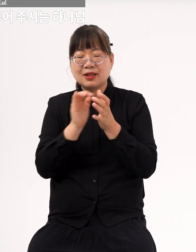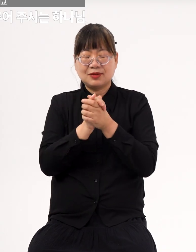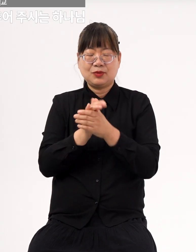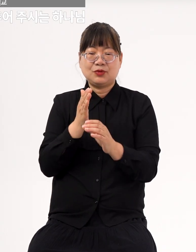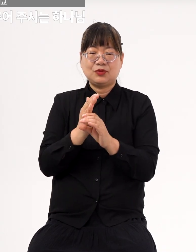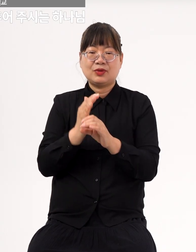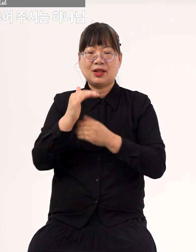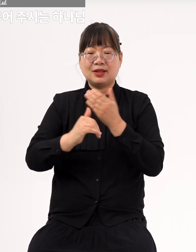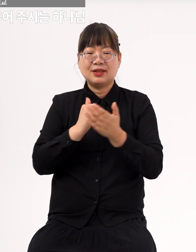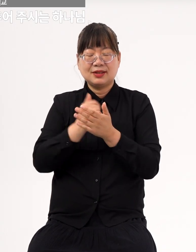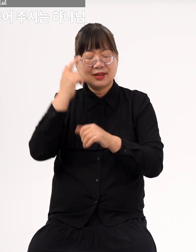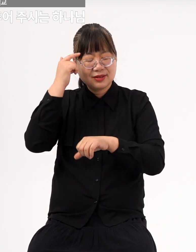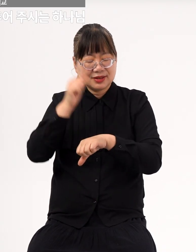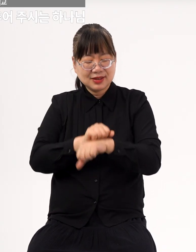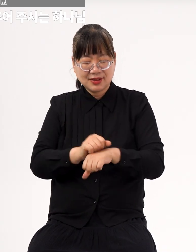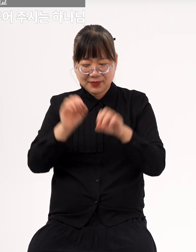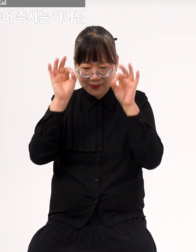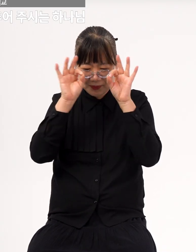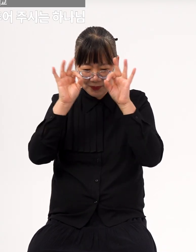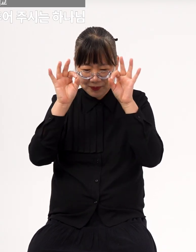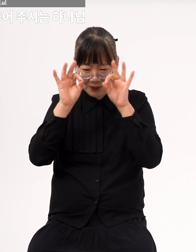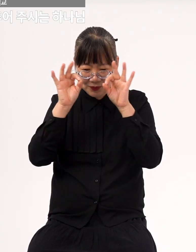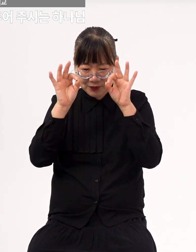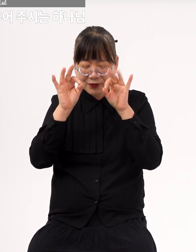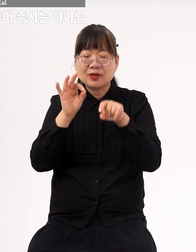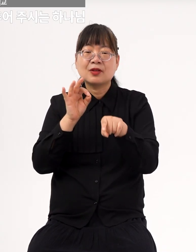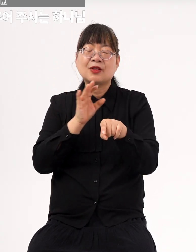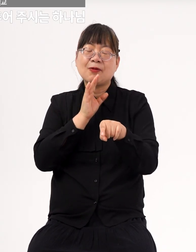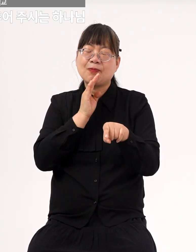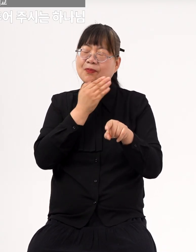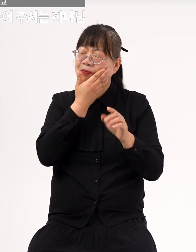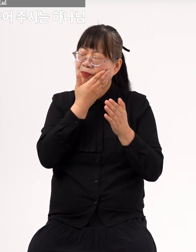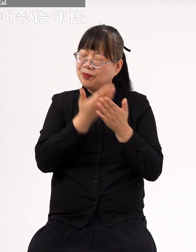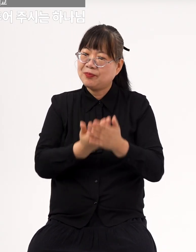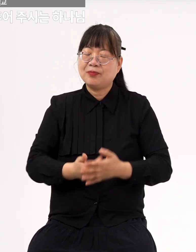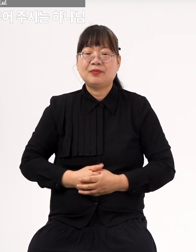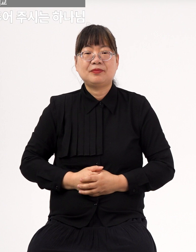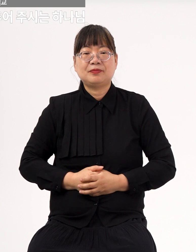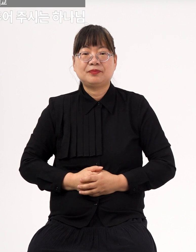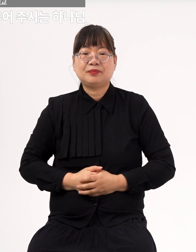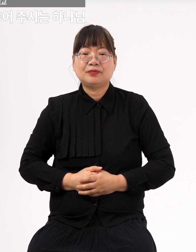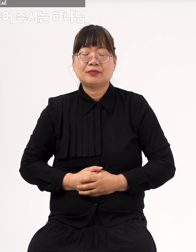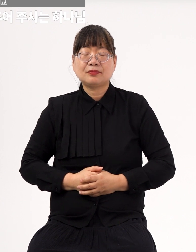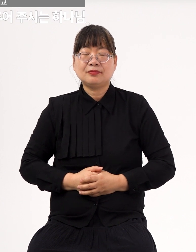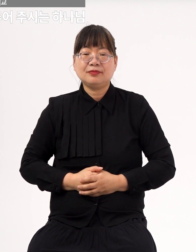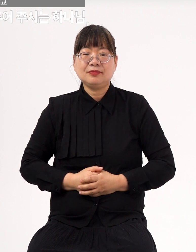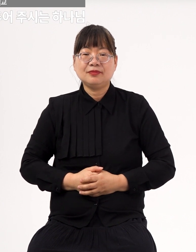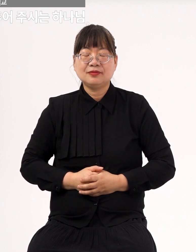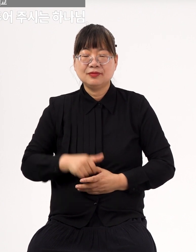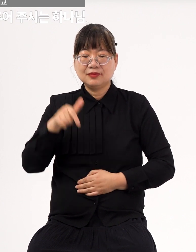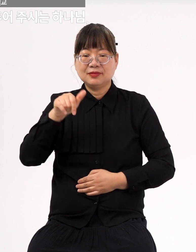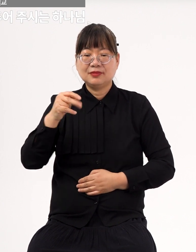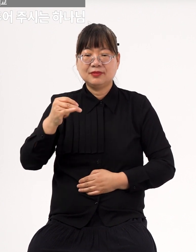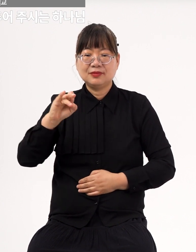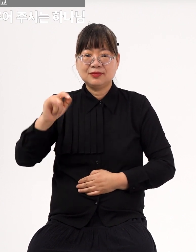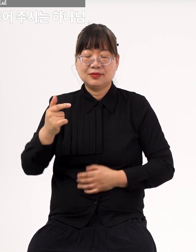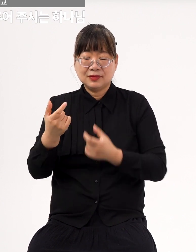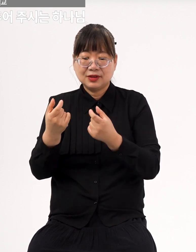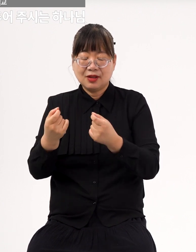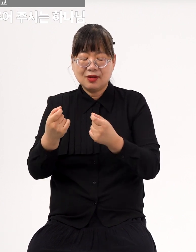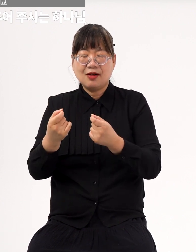가운데 하나님의 지혜를 구하는 것이 얼마나 중요한지 몰라요. 그 기드온같이